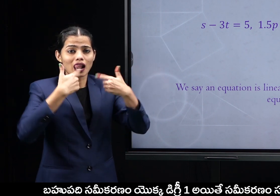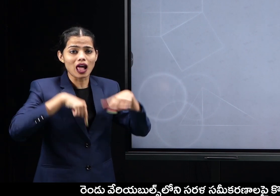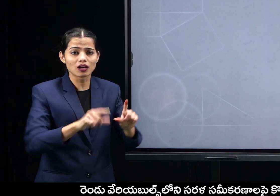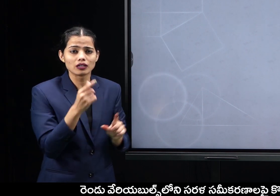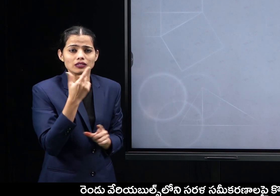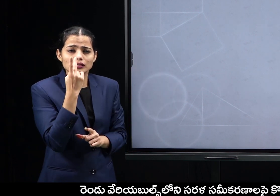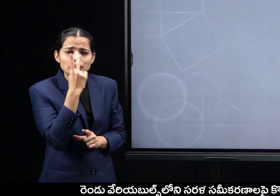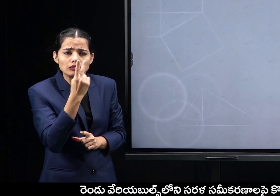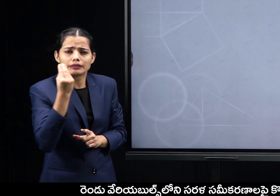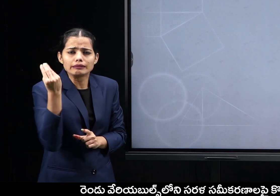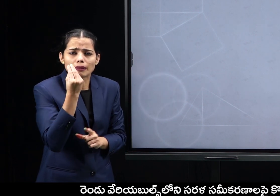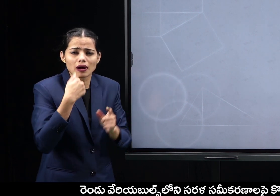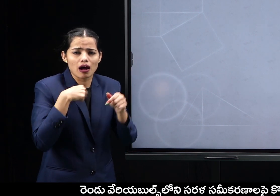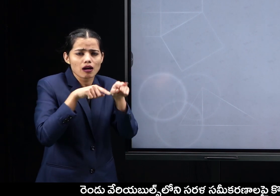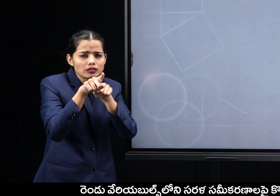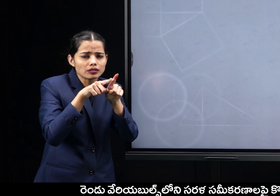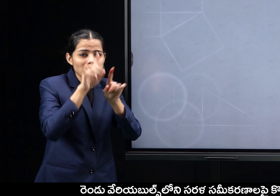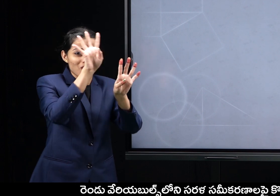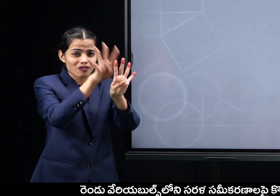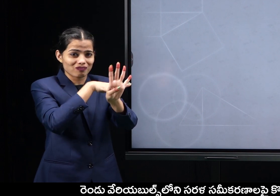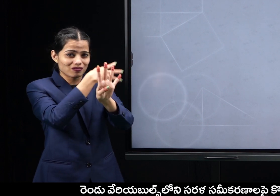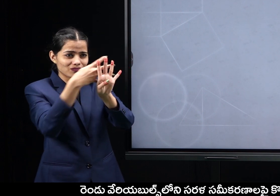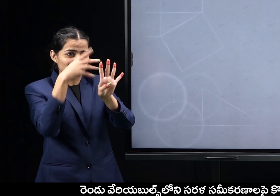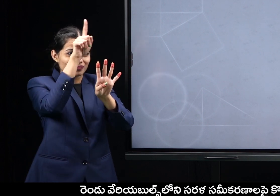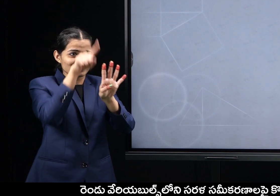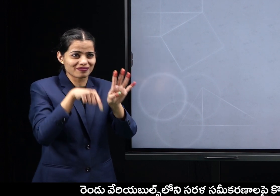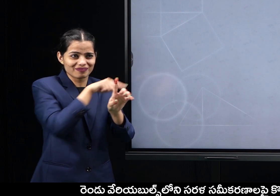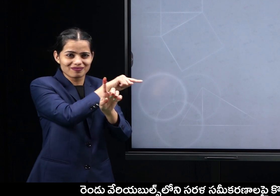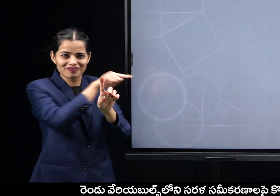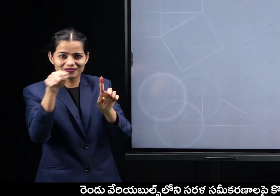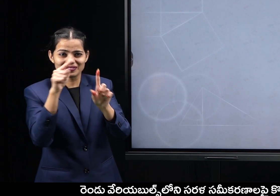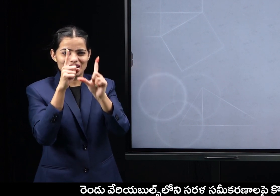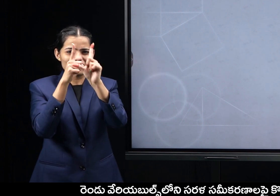రెండు వేరియబుల్స్లోని సరళ సమీకరణాలపై కొన్ని ఉదాహరణలు చూద్దాం.